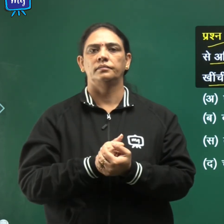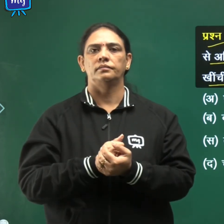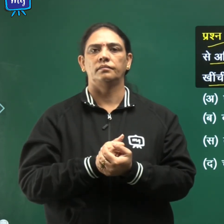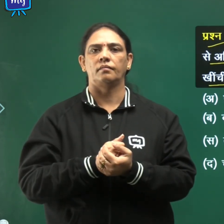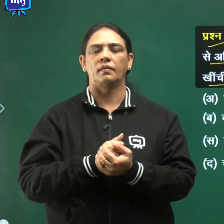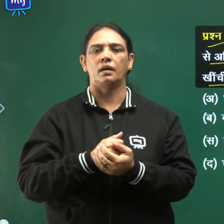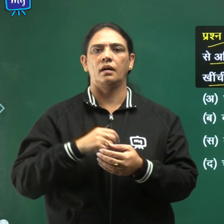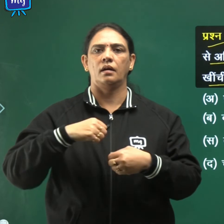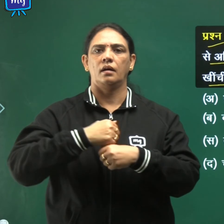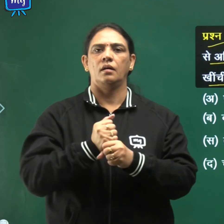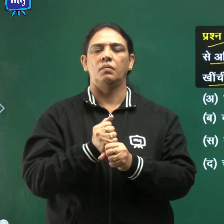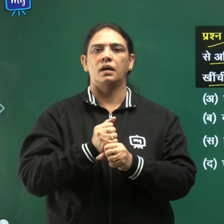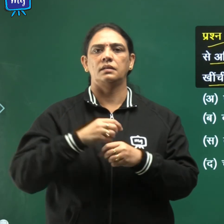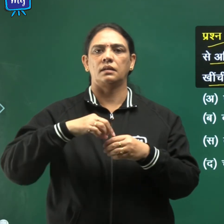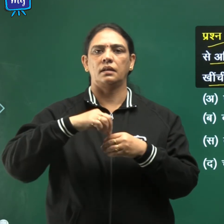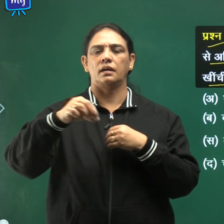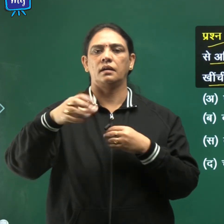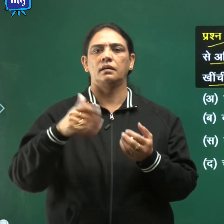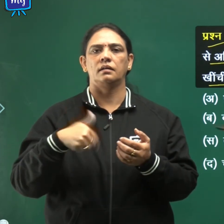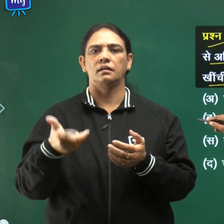खींची जा सकती हैं?